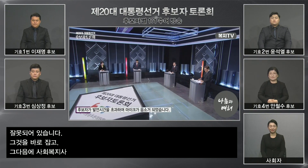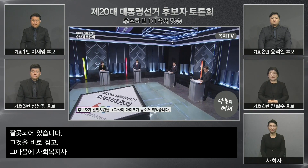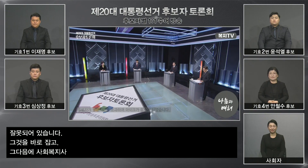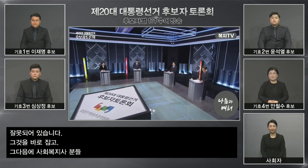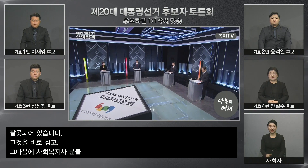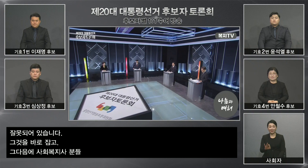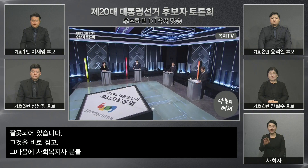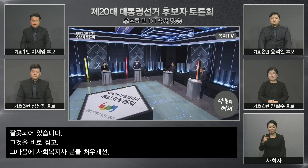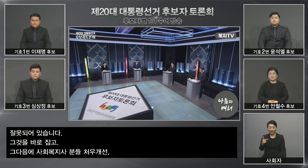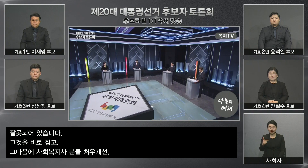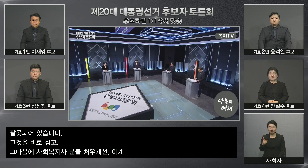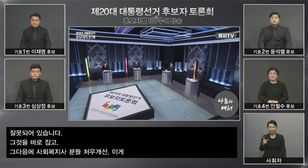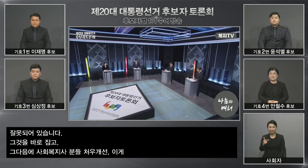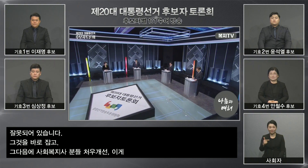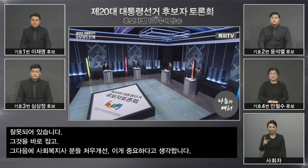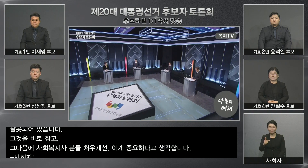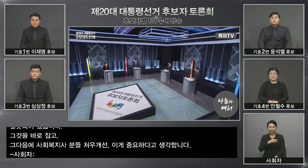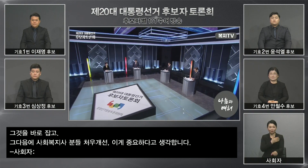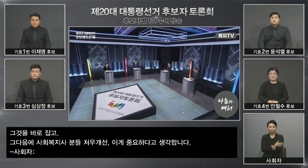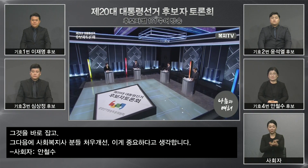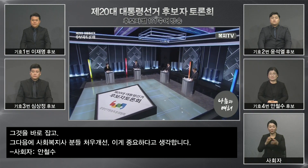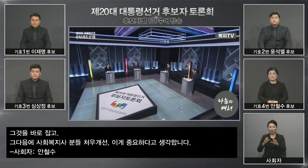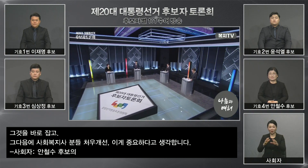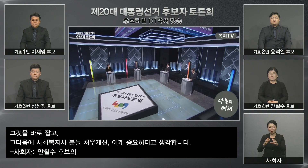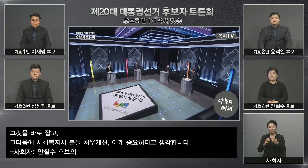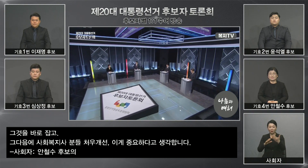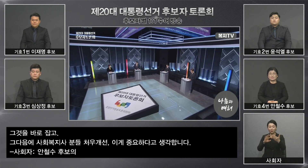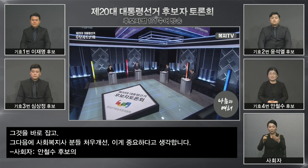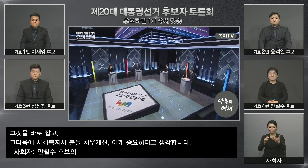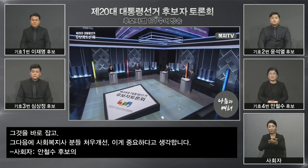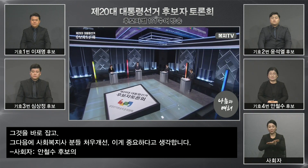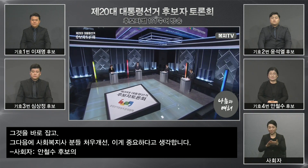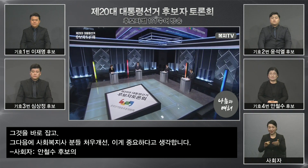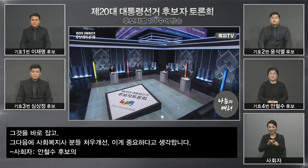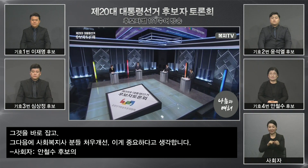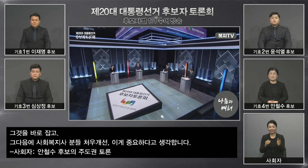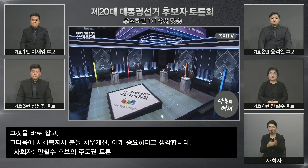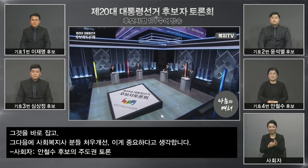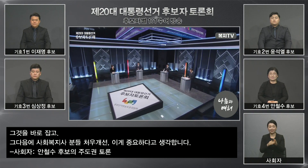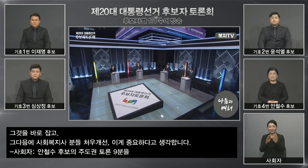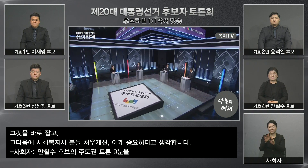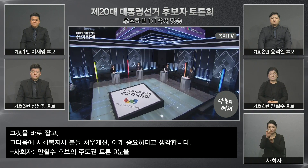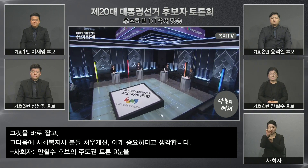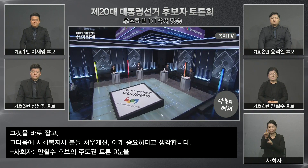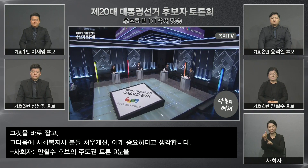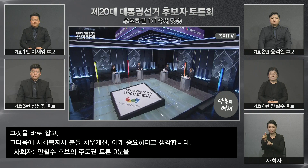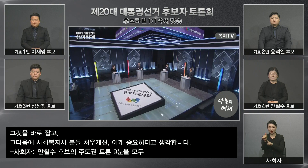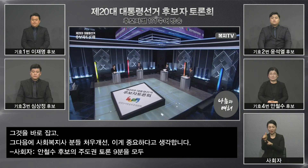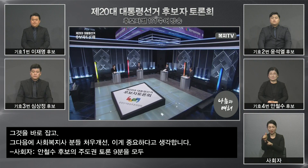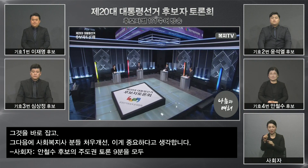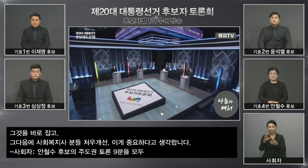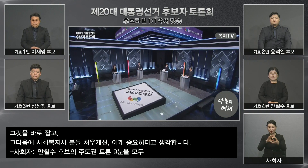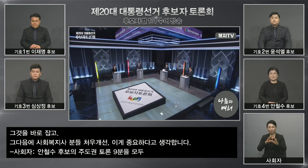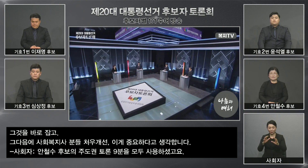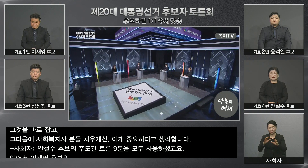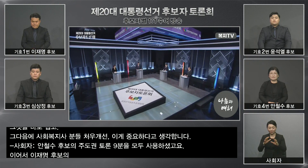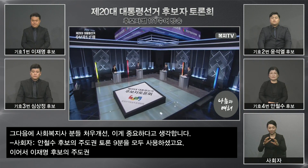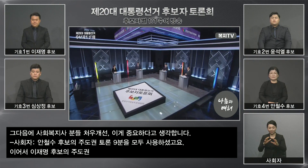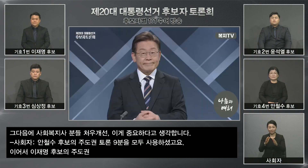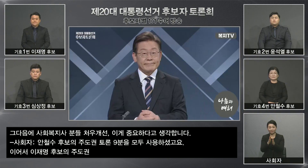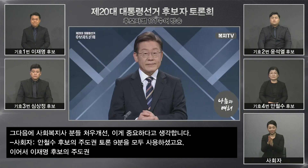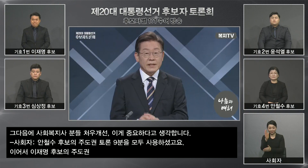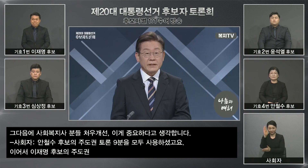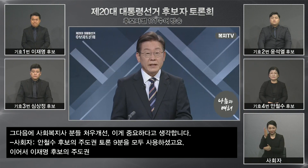안철수 후보의 주도권 토론 시간 9분을 모두 사용하셨고요. 이어서 이재명 후보의 주도권 토론 순서입니다.